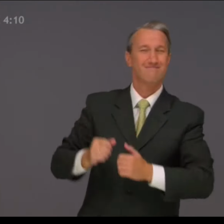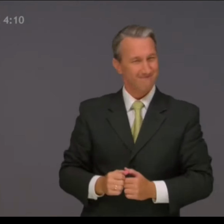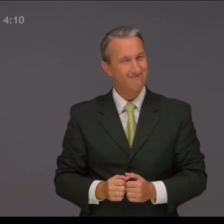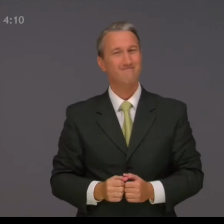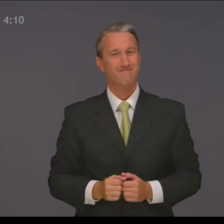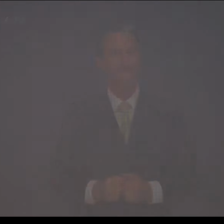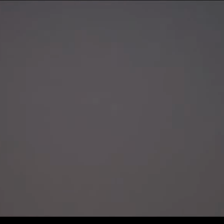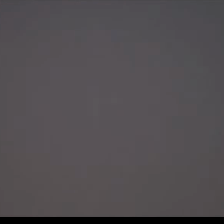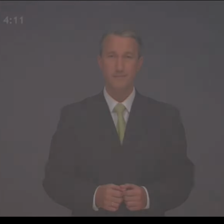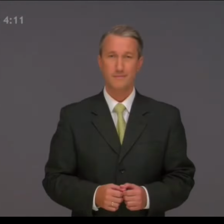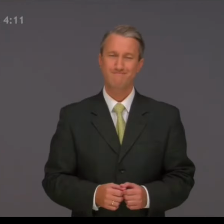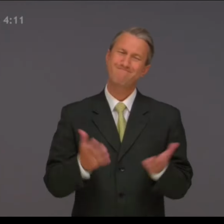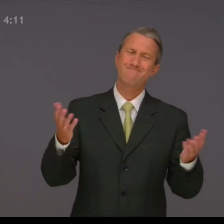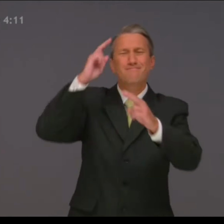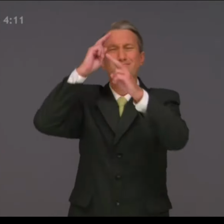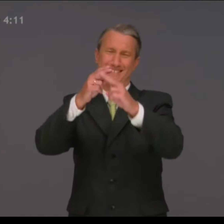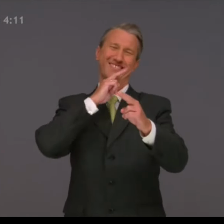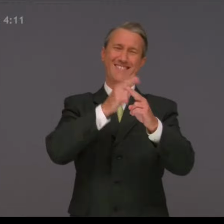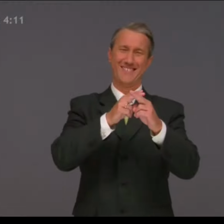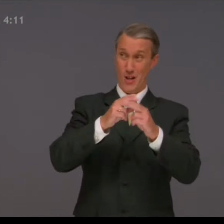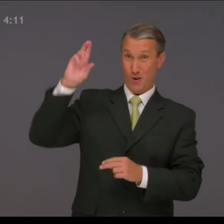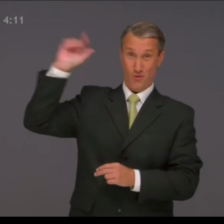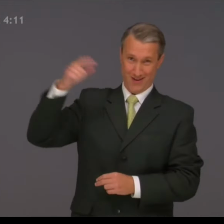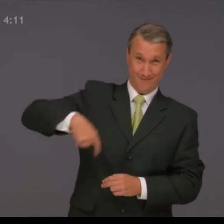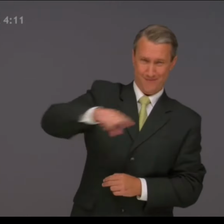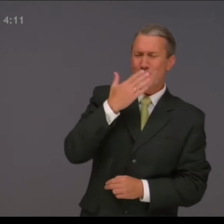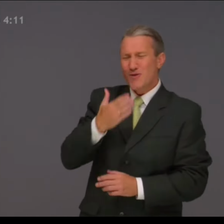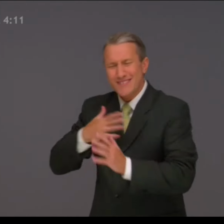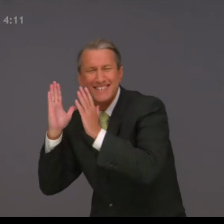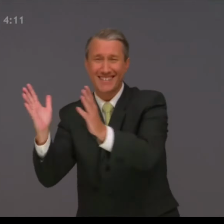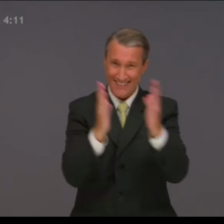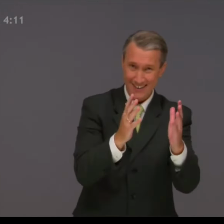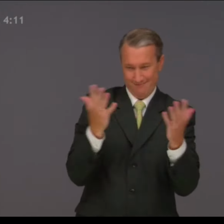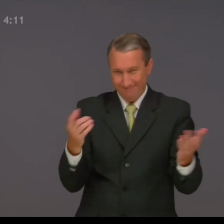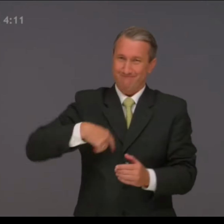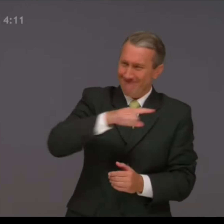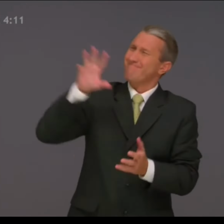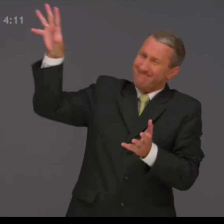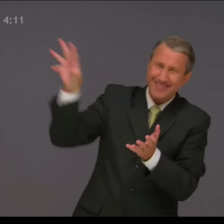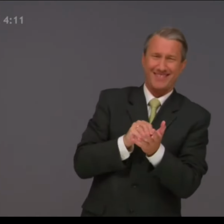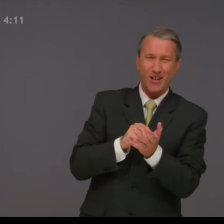Şarjör 19 bili alıyor. Demir bili atıyor.